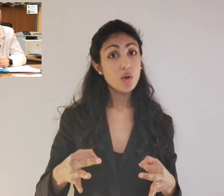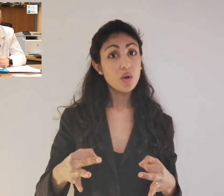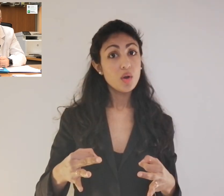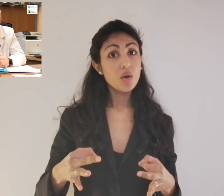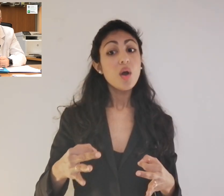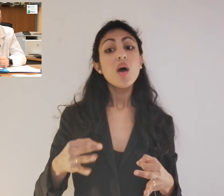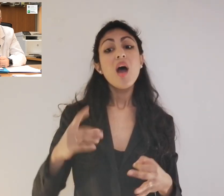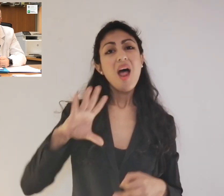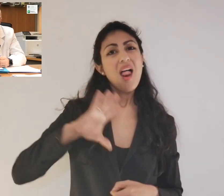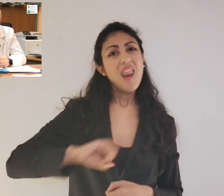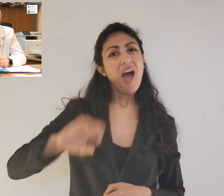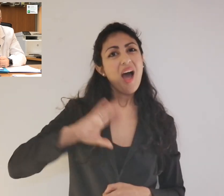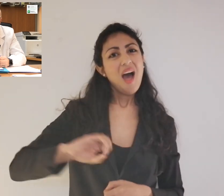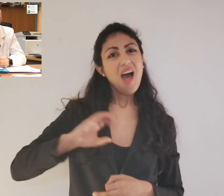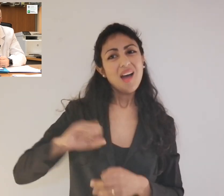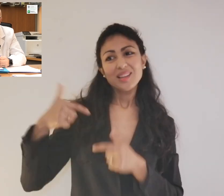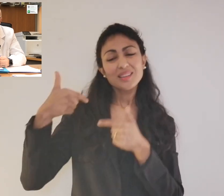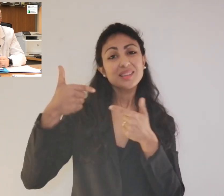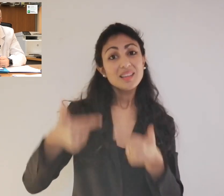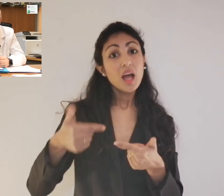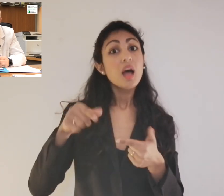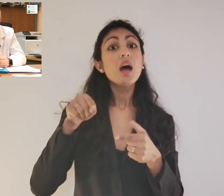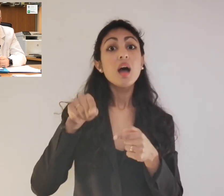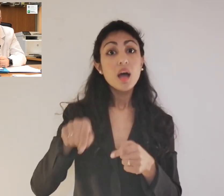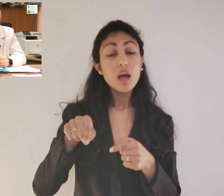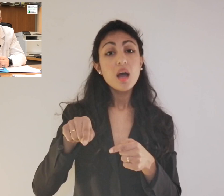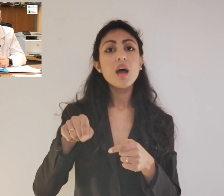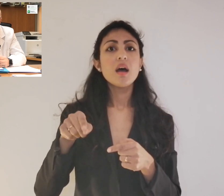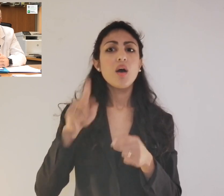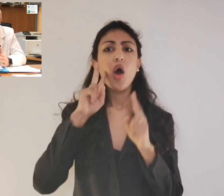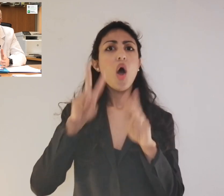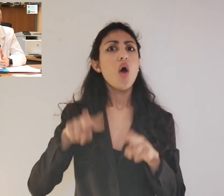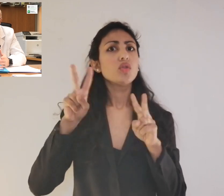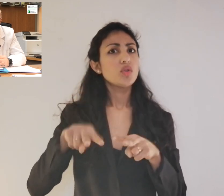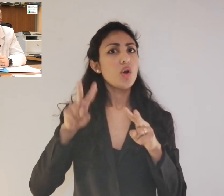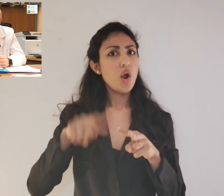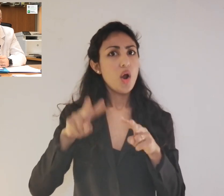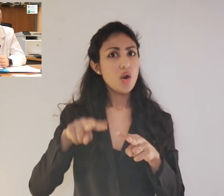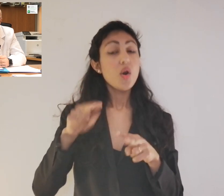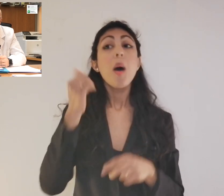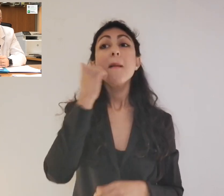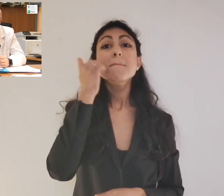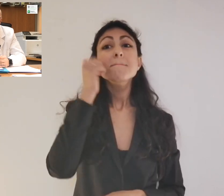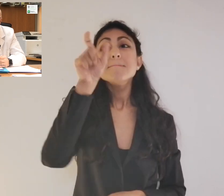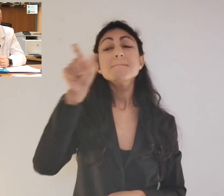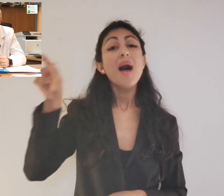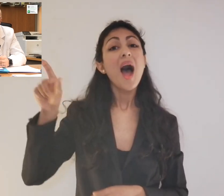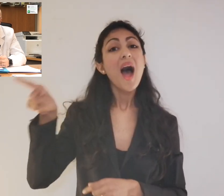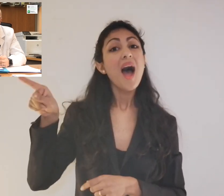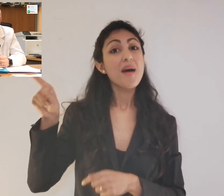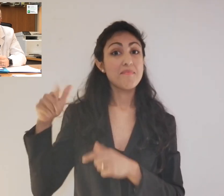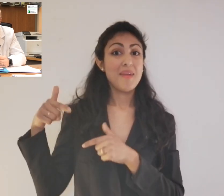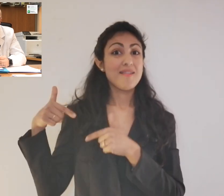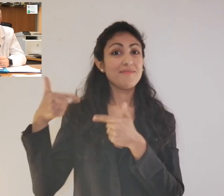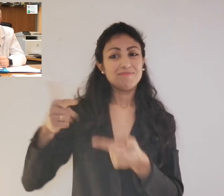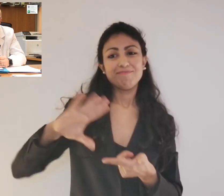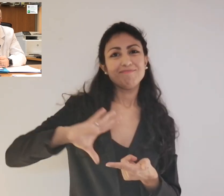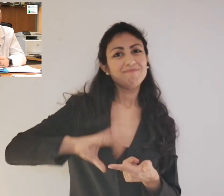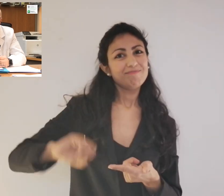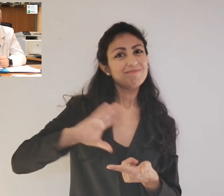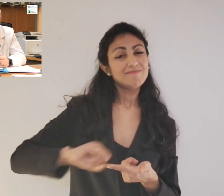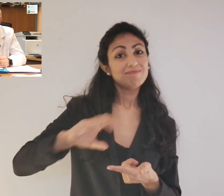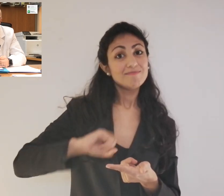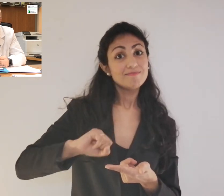viene sottoposto a tutta una serie di esami prima addirittura, quindi le mamme che